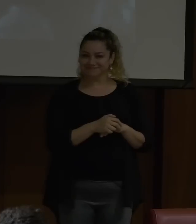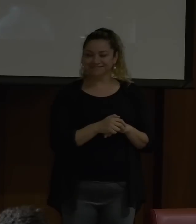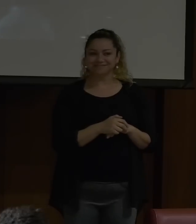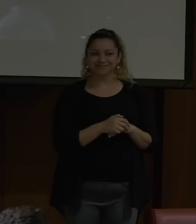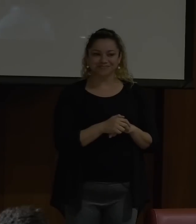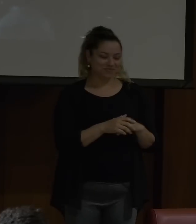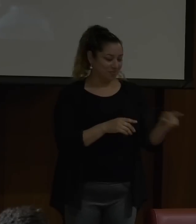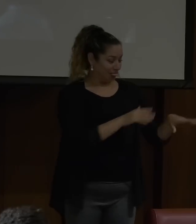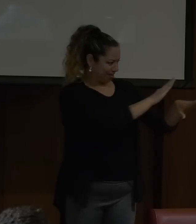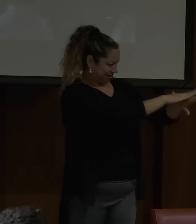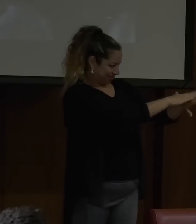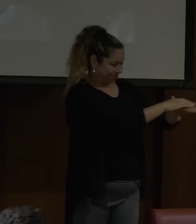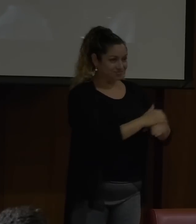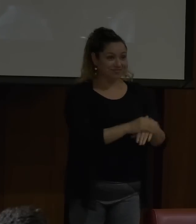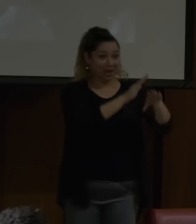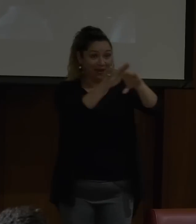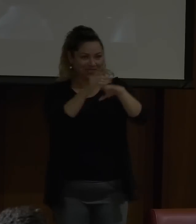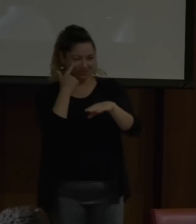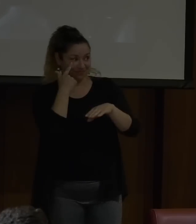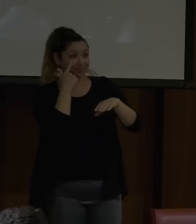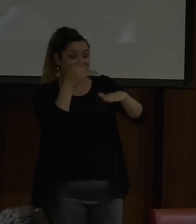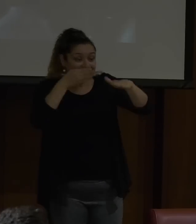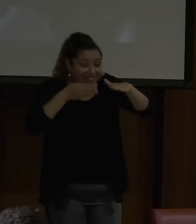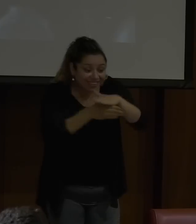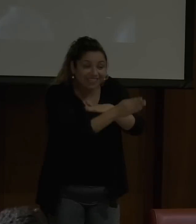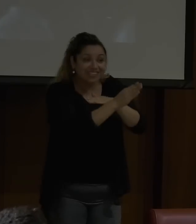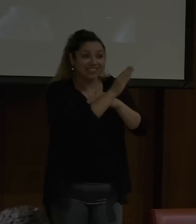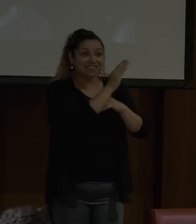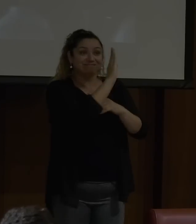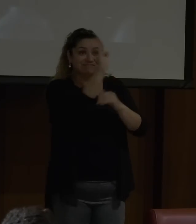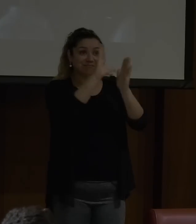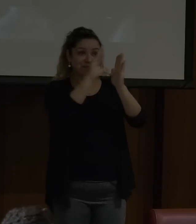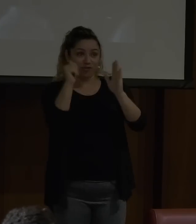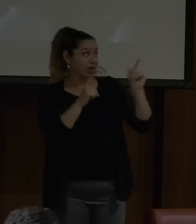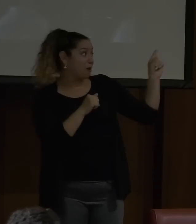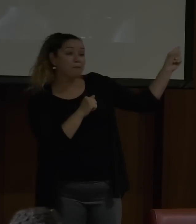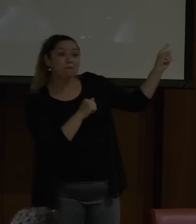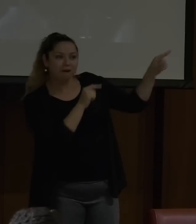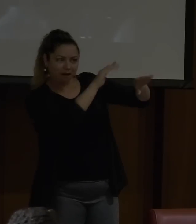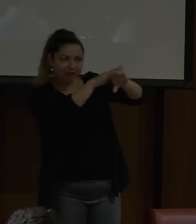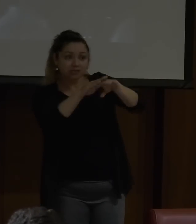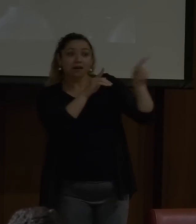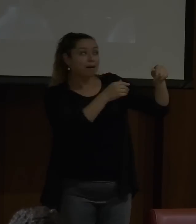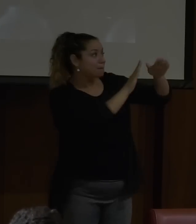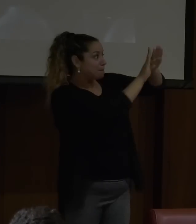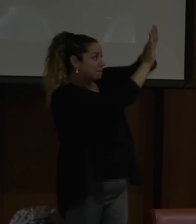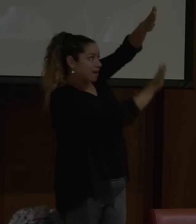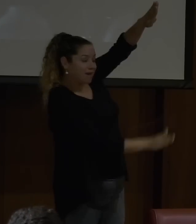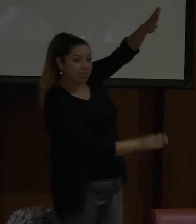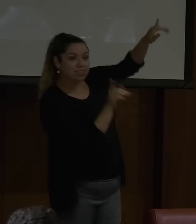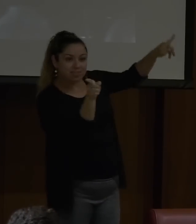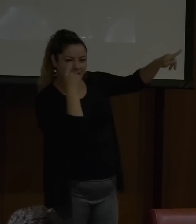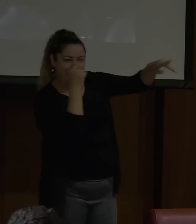Una cosita, a la entrada de la biblioteca, al frente de la información, hay una pared en la que hemos puesto